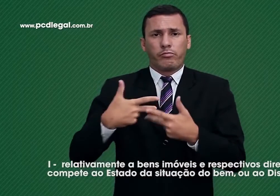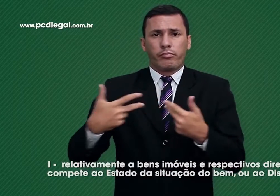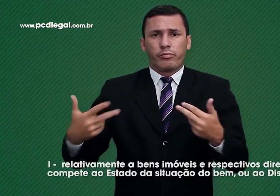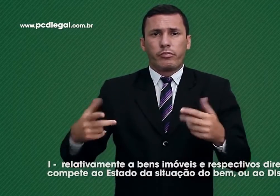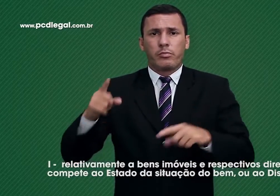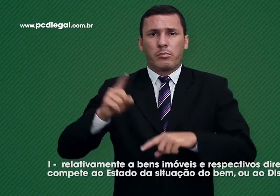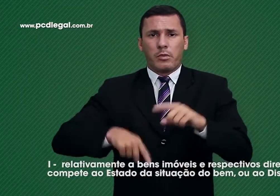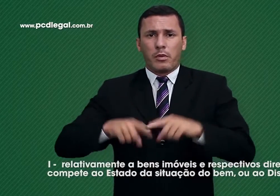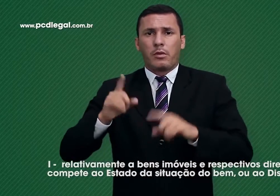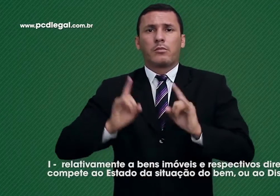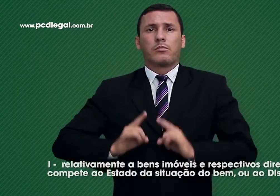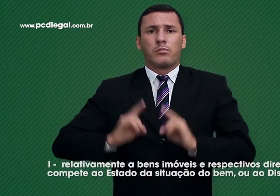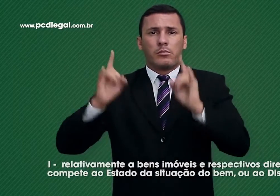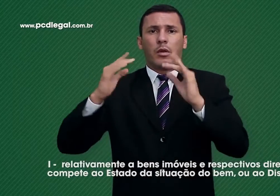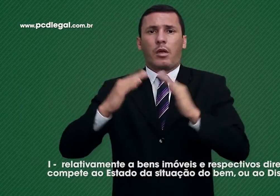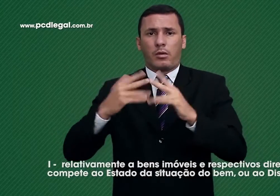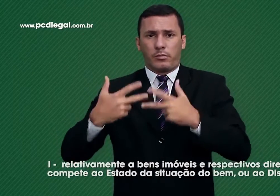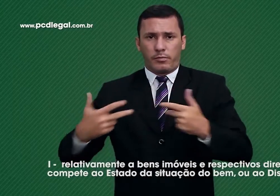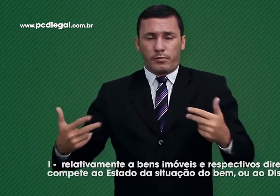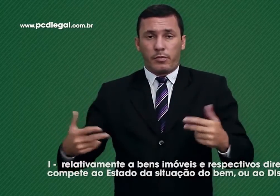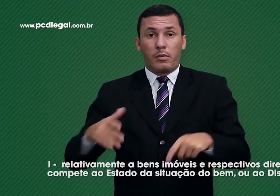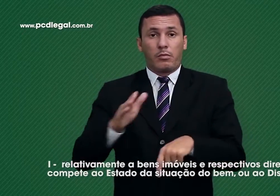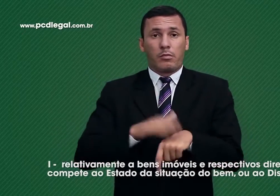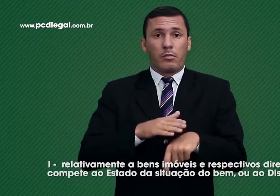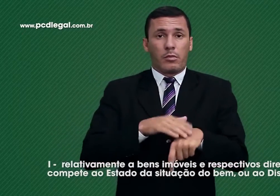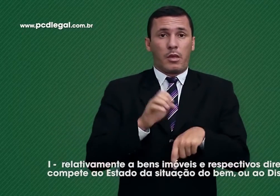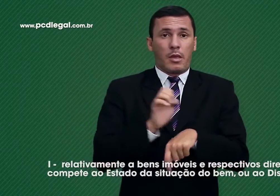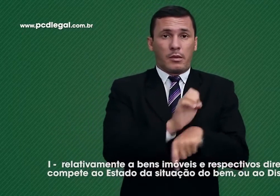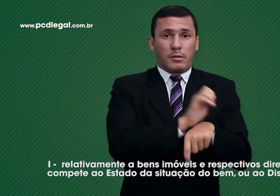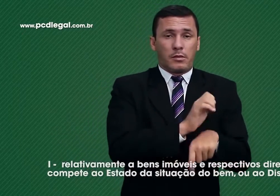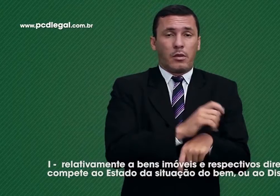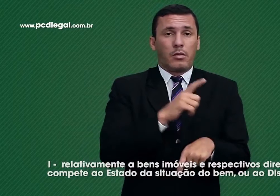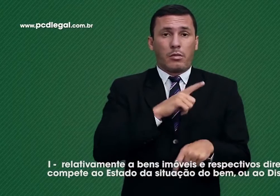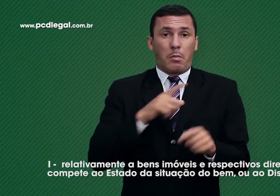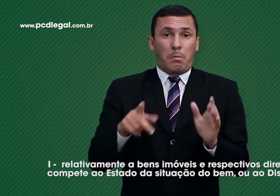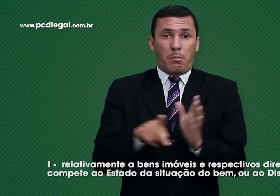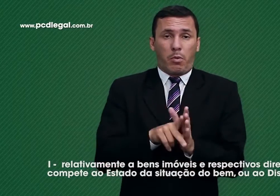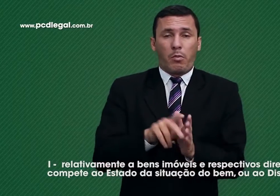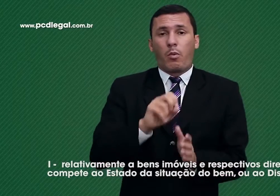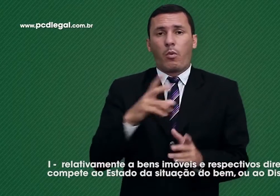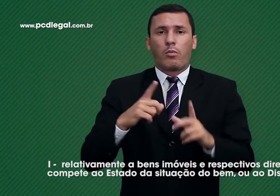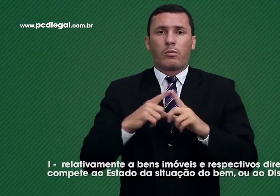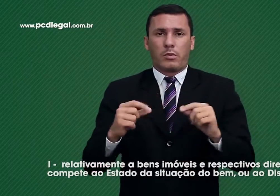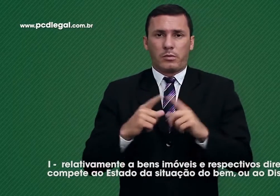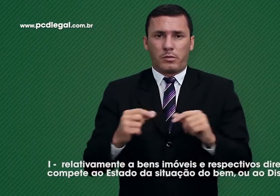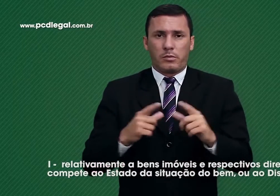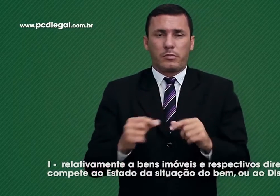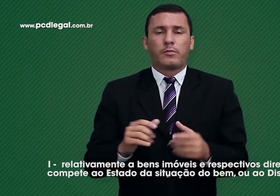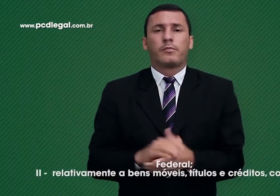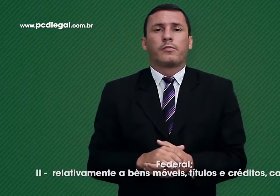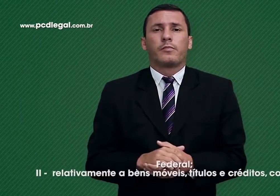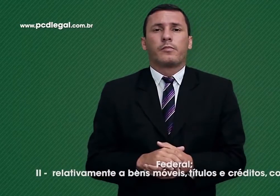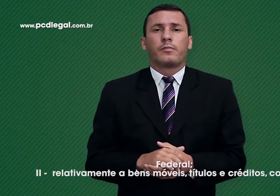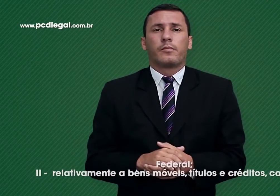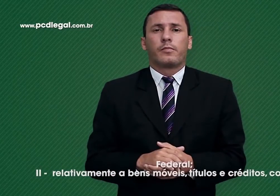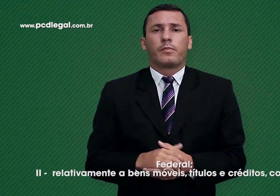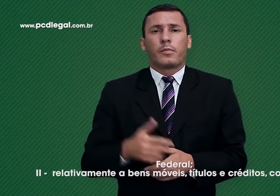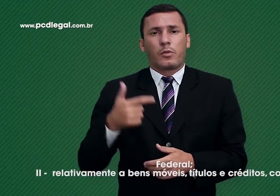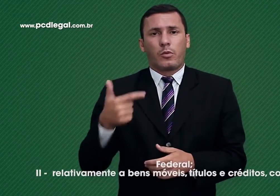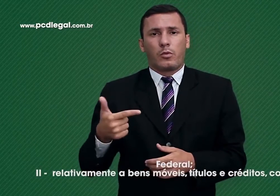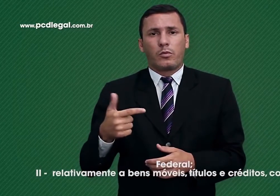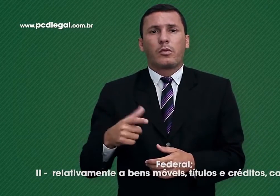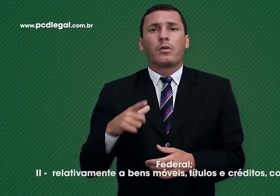a bens imóveis e respectivos direitos, compete ao Estado da situação do bem ou Distrito